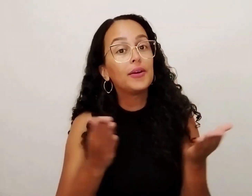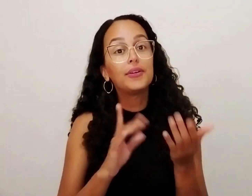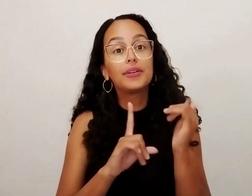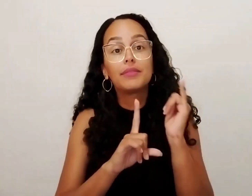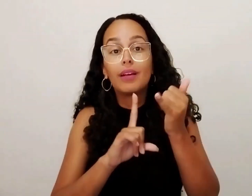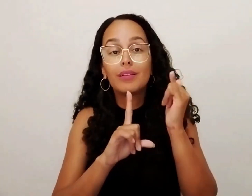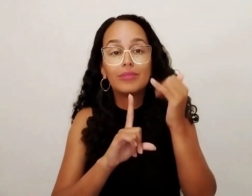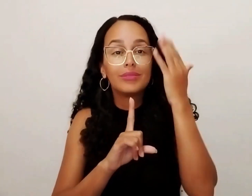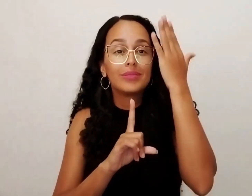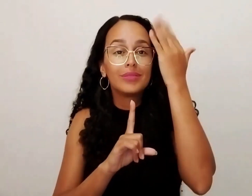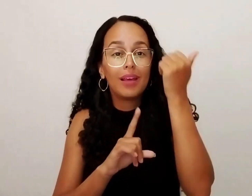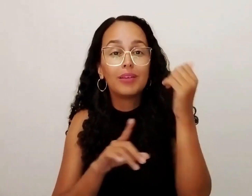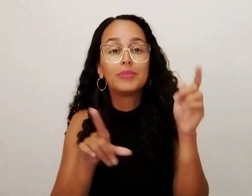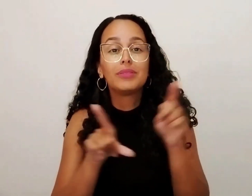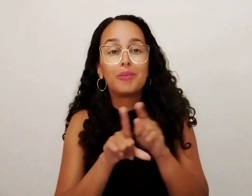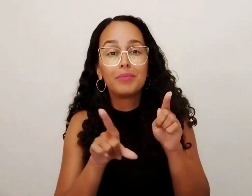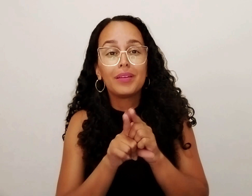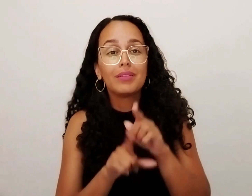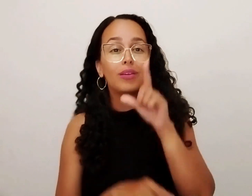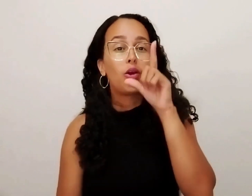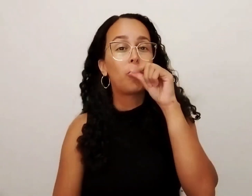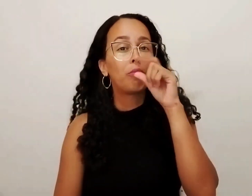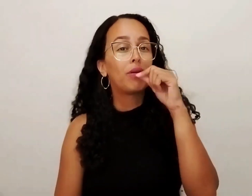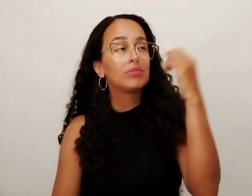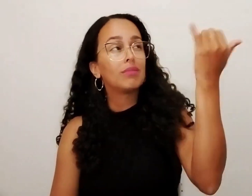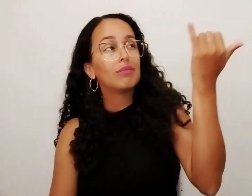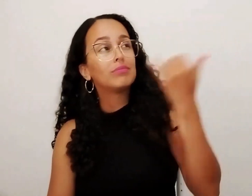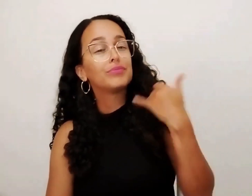Mário de Andrade e o modernismo.